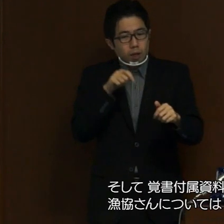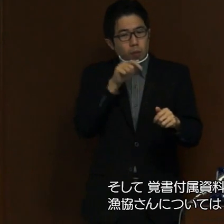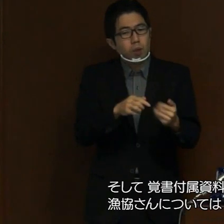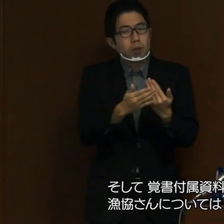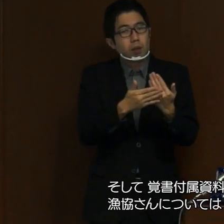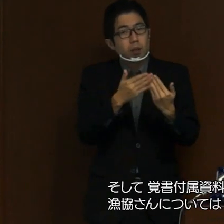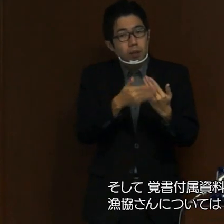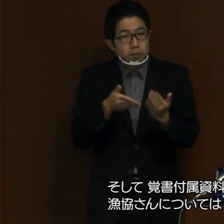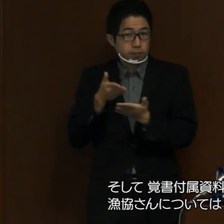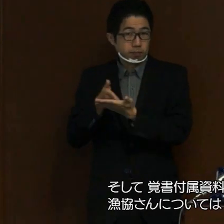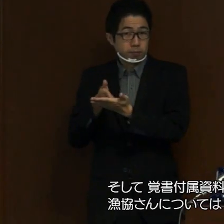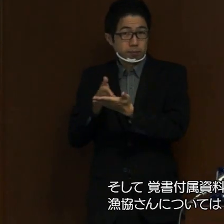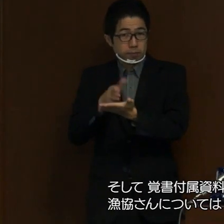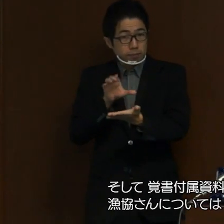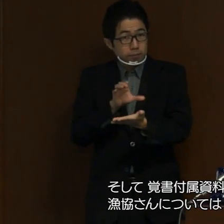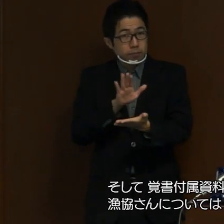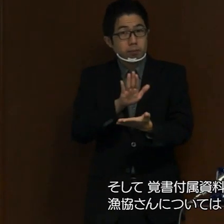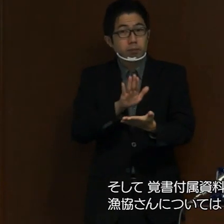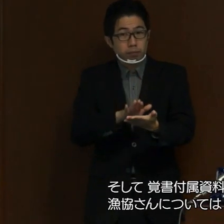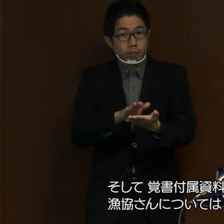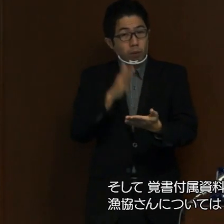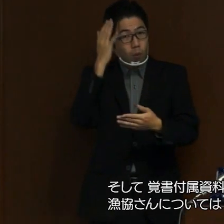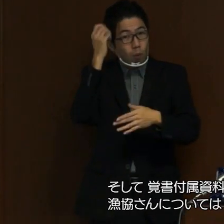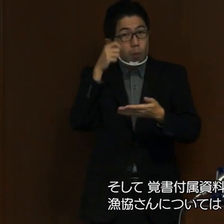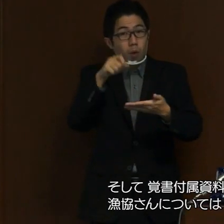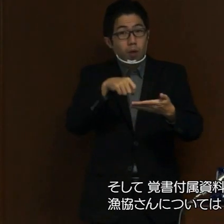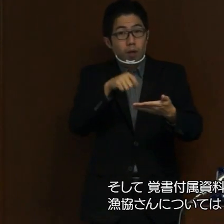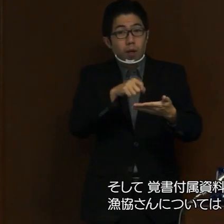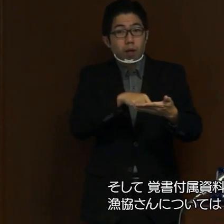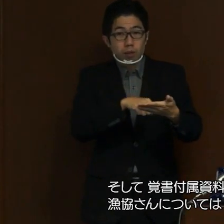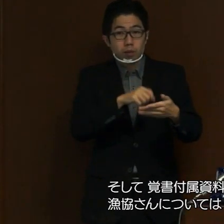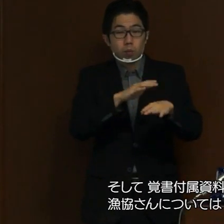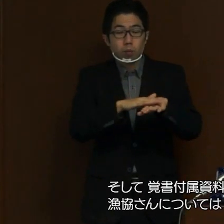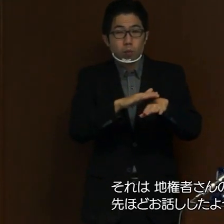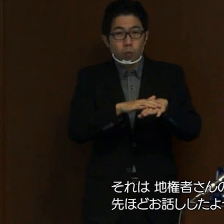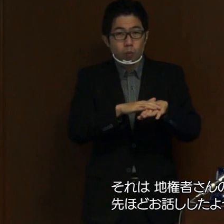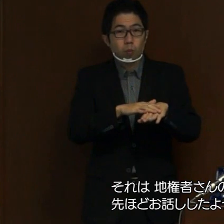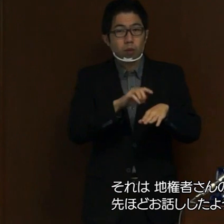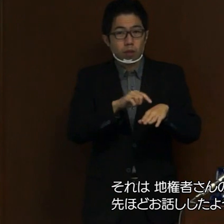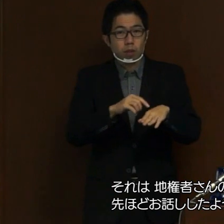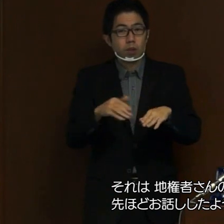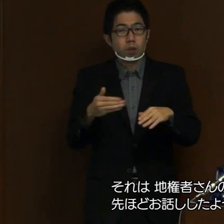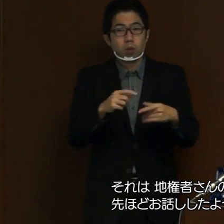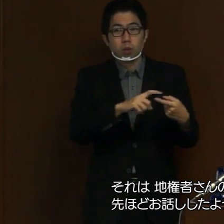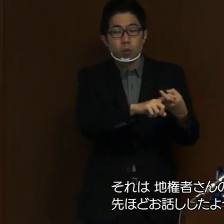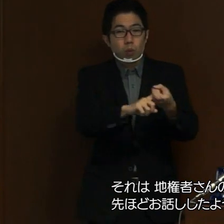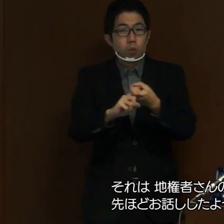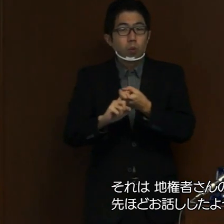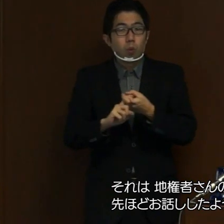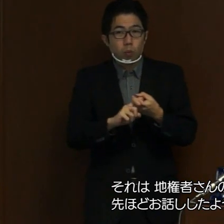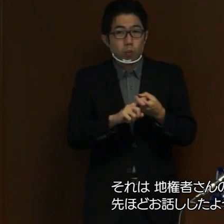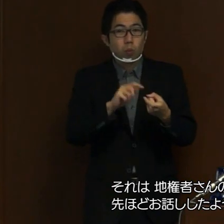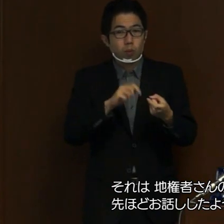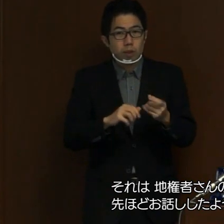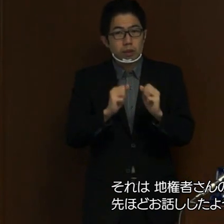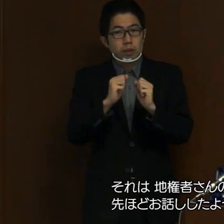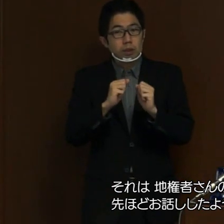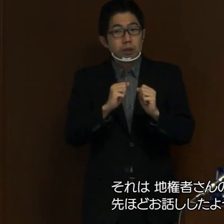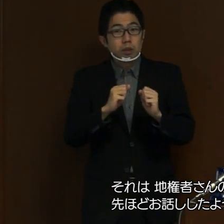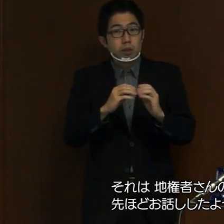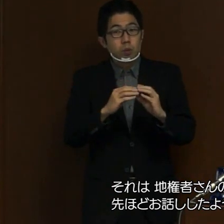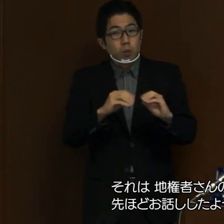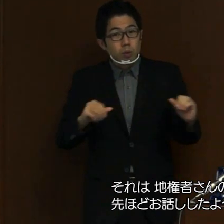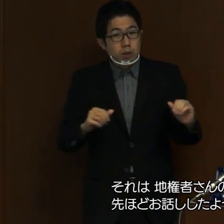して覚書付属資料をどうするかっていう漁協さんについては、それは地権者さんの意向をっていう話が先ほ